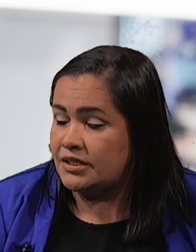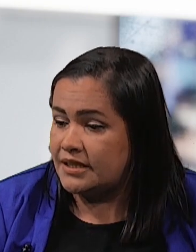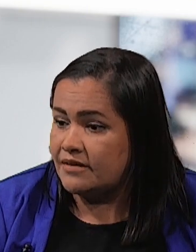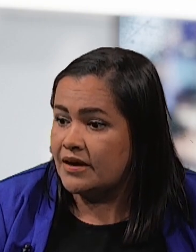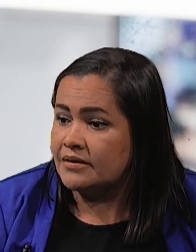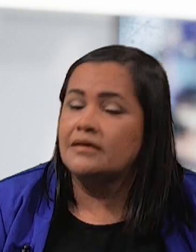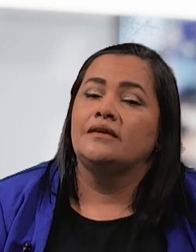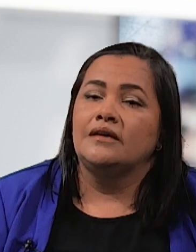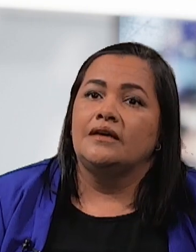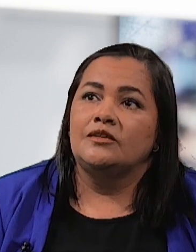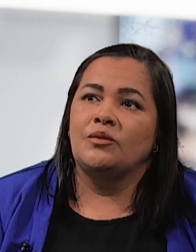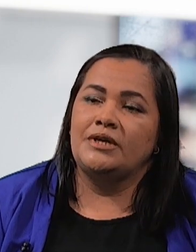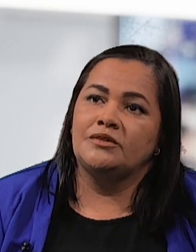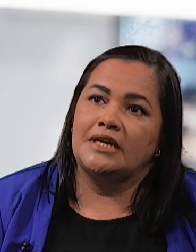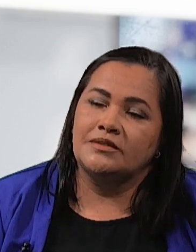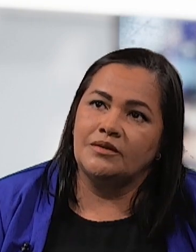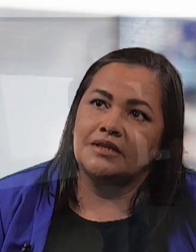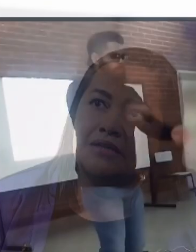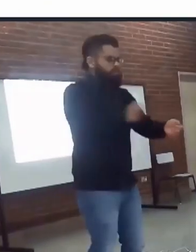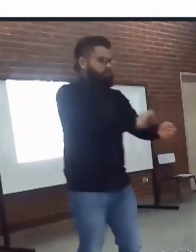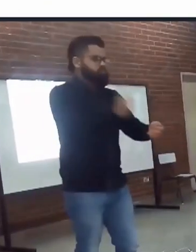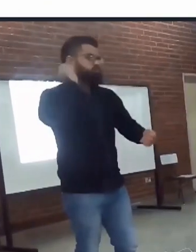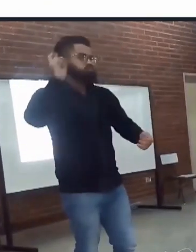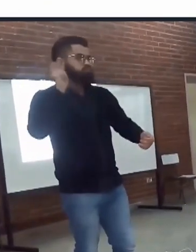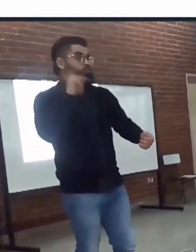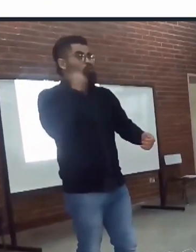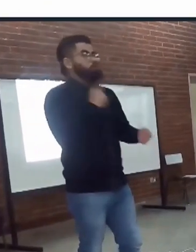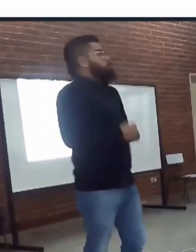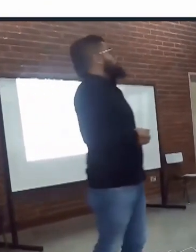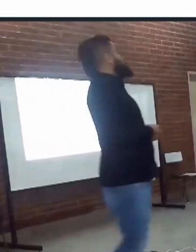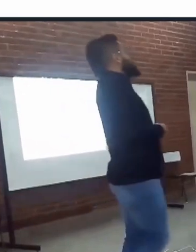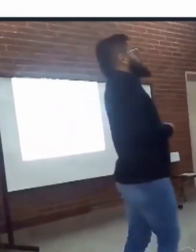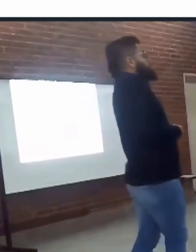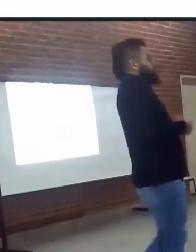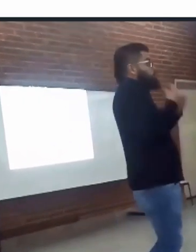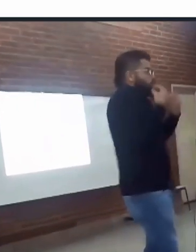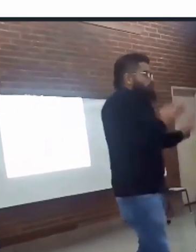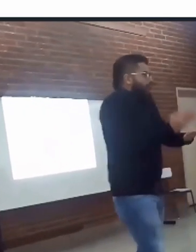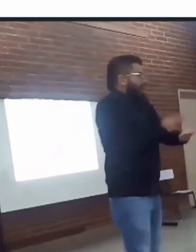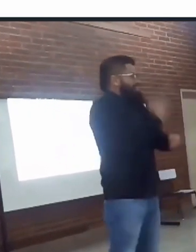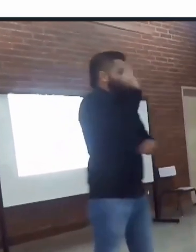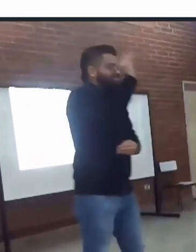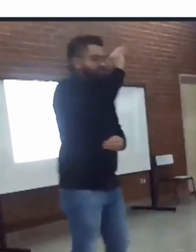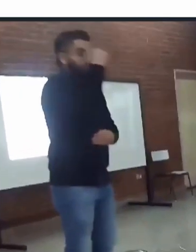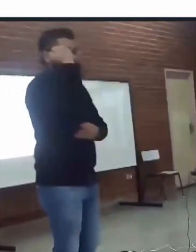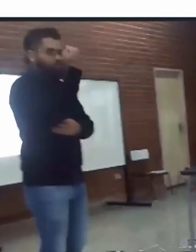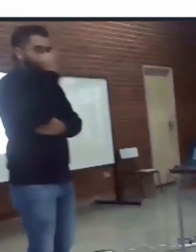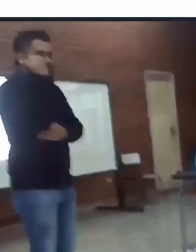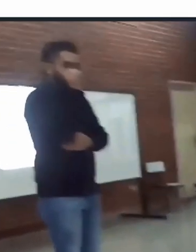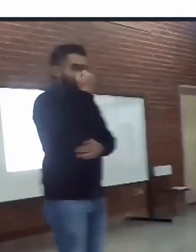discapacidad auditiva. Ajá. Son personas sordas que necesitan también ser visibilizados. Claro,